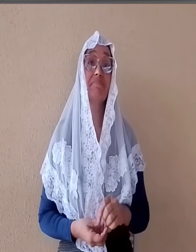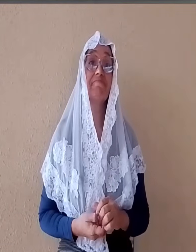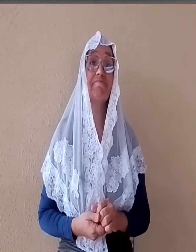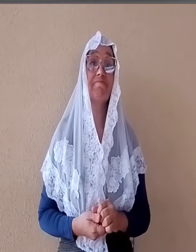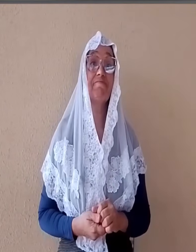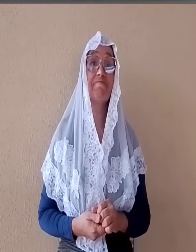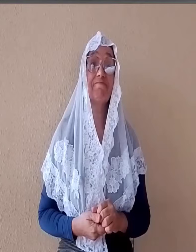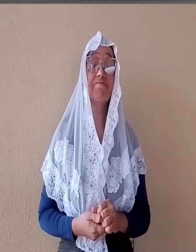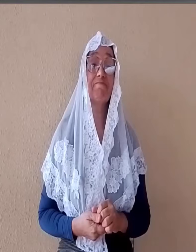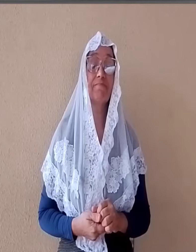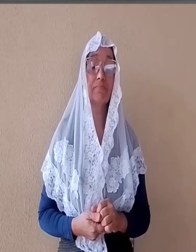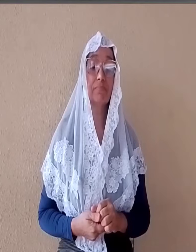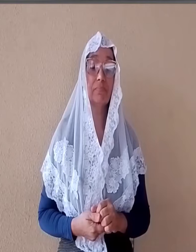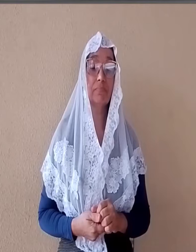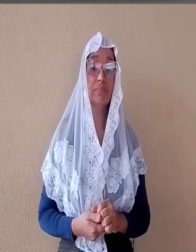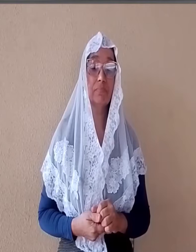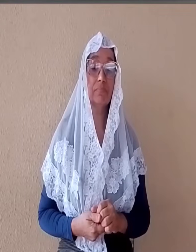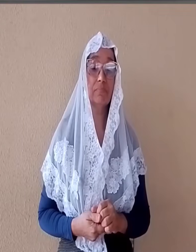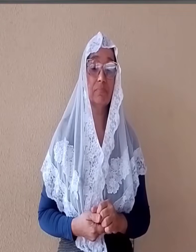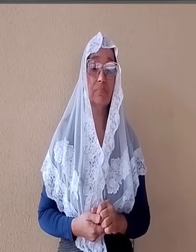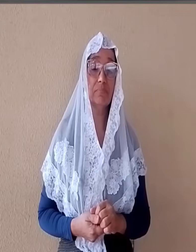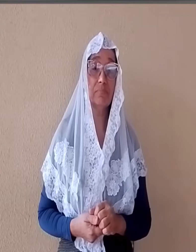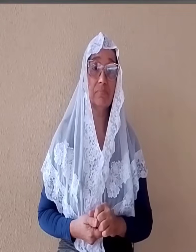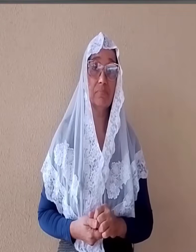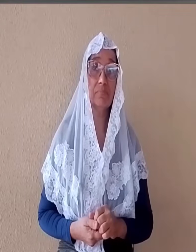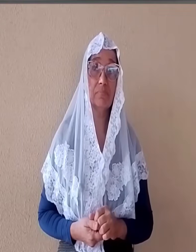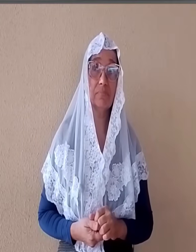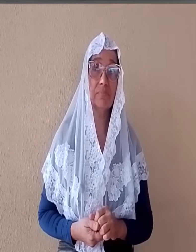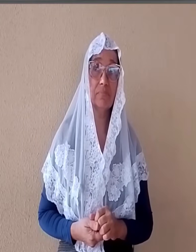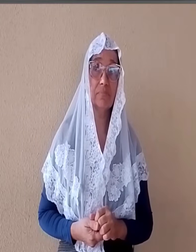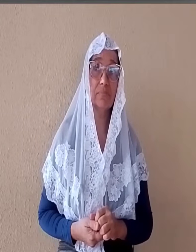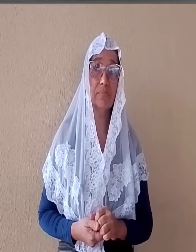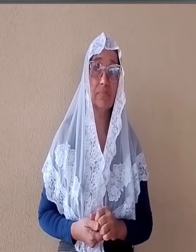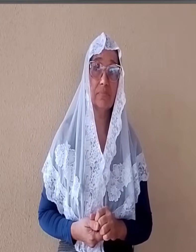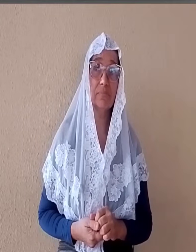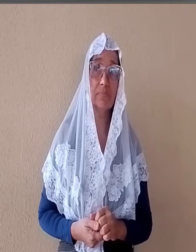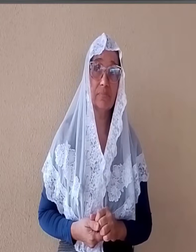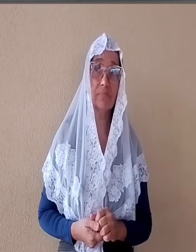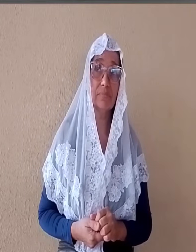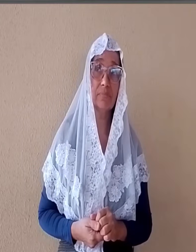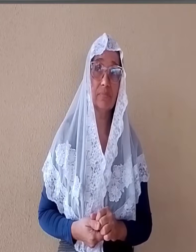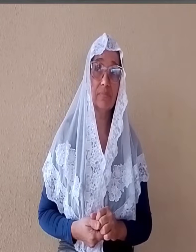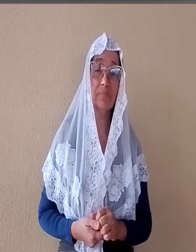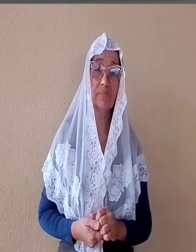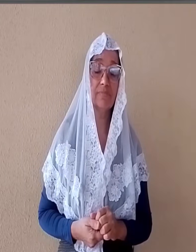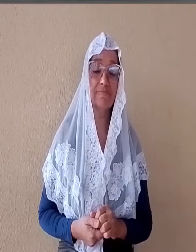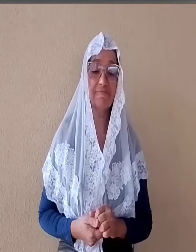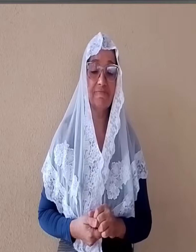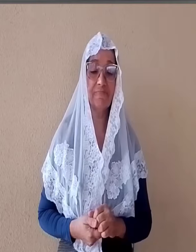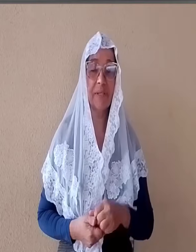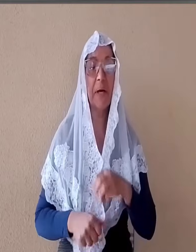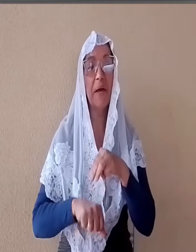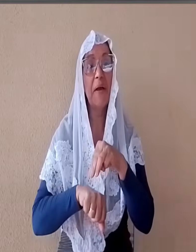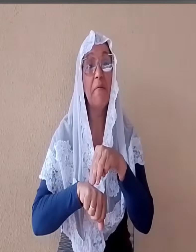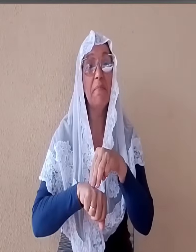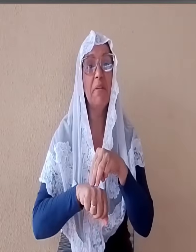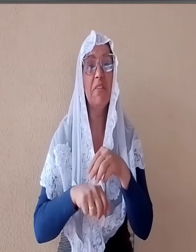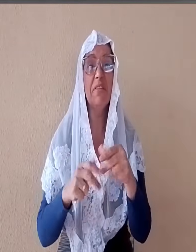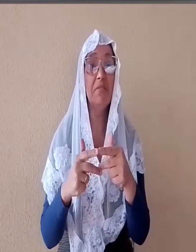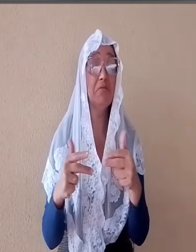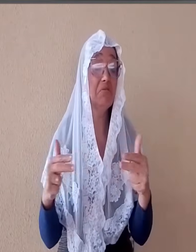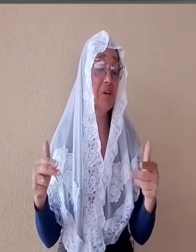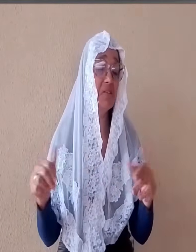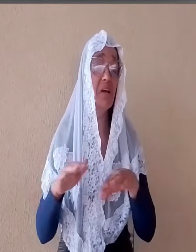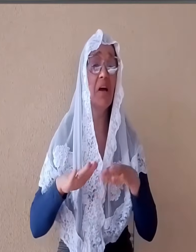muito longe, e tá aqui os vinhos nessas canecas,